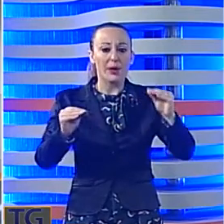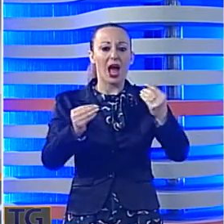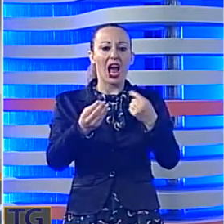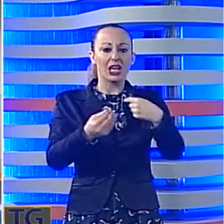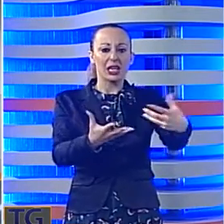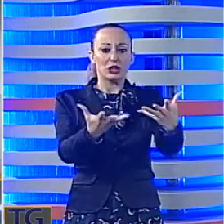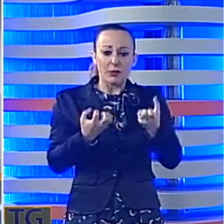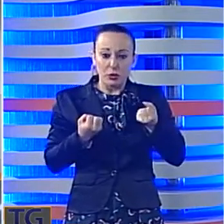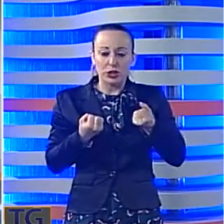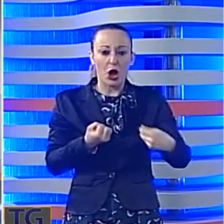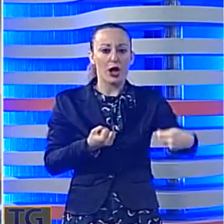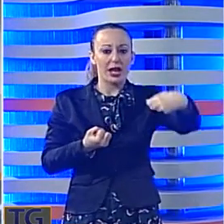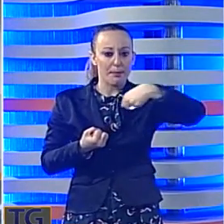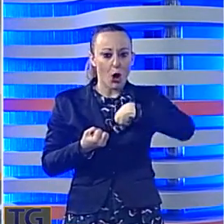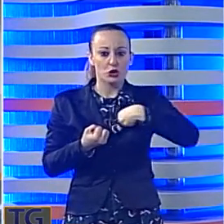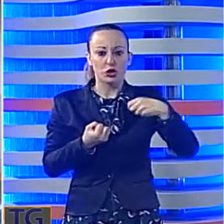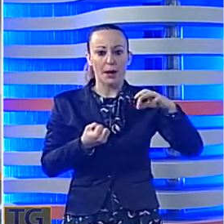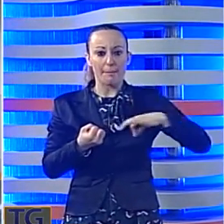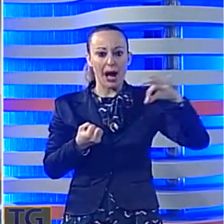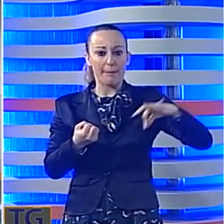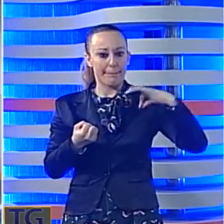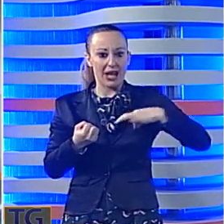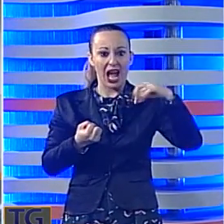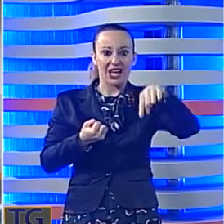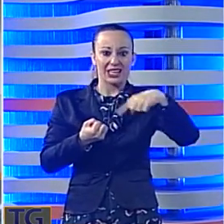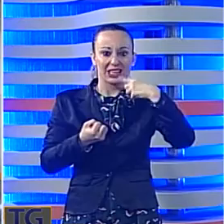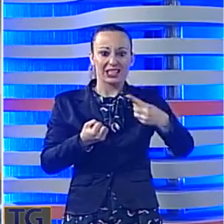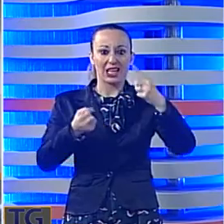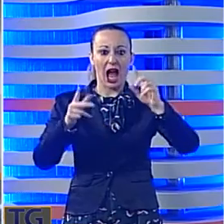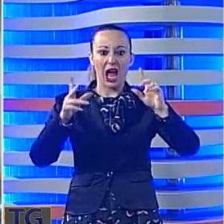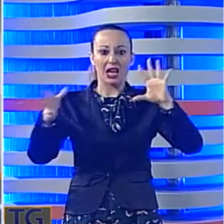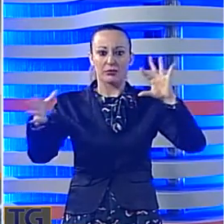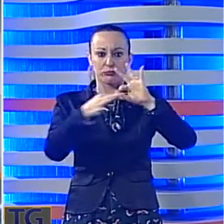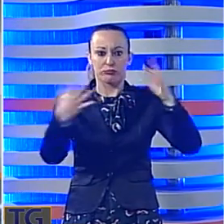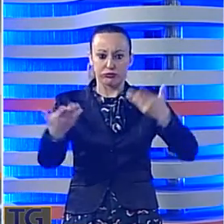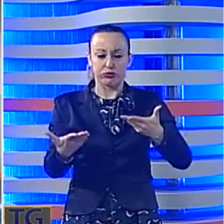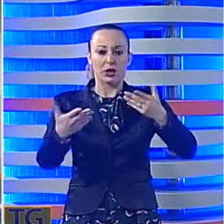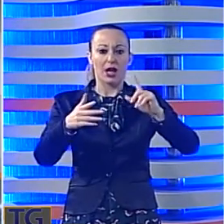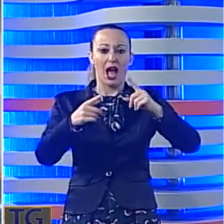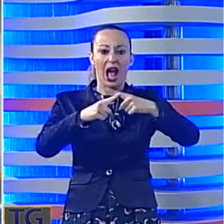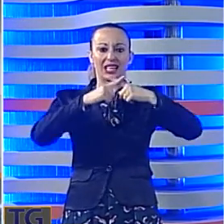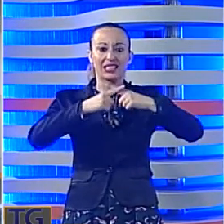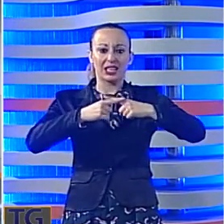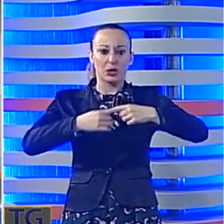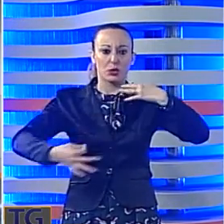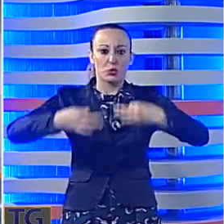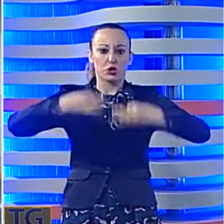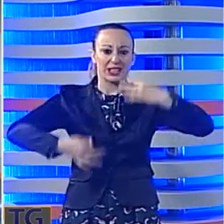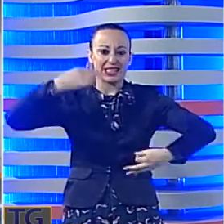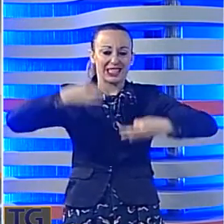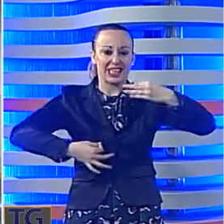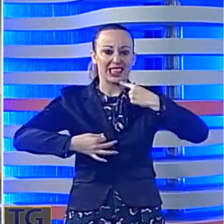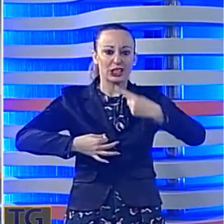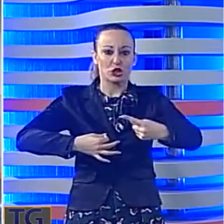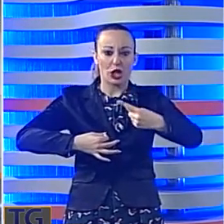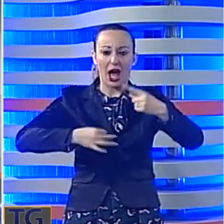aver ricevuto rimborsi e premi in maniera indebita. E a tal proposito